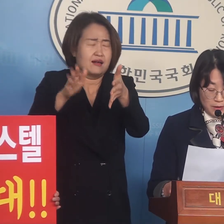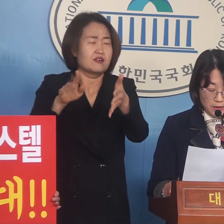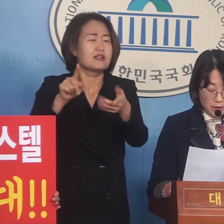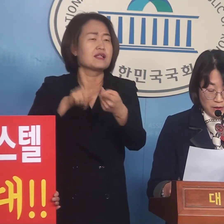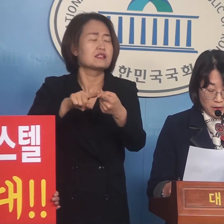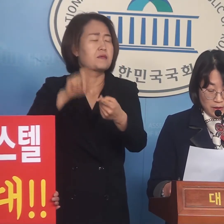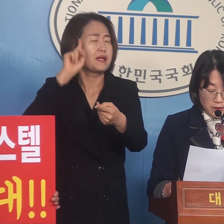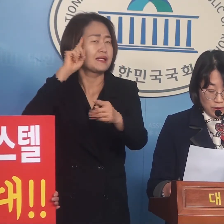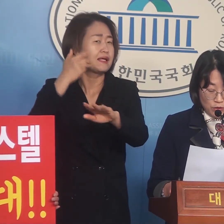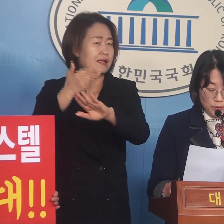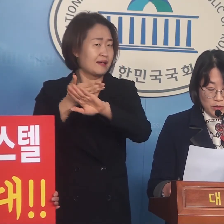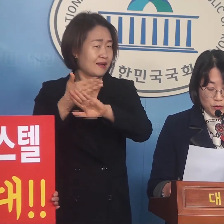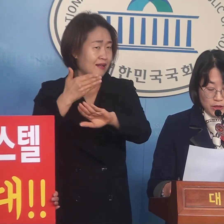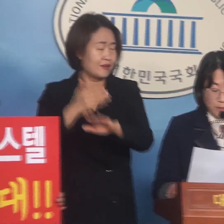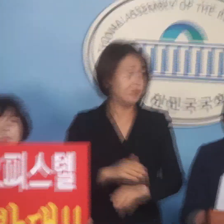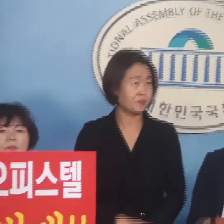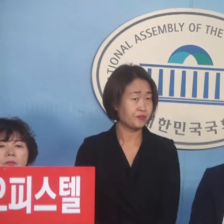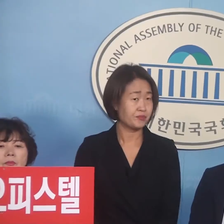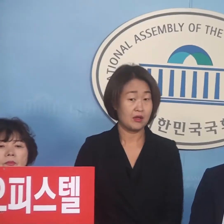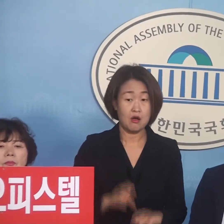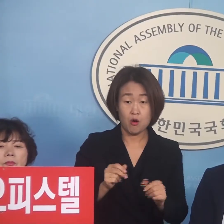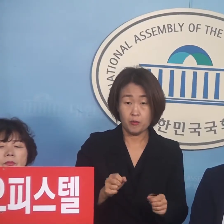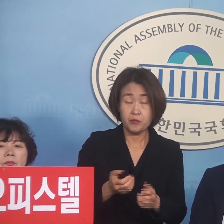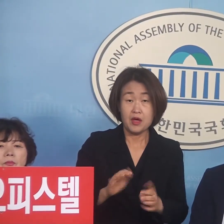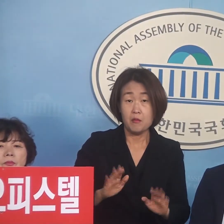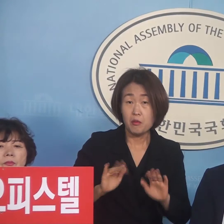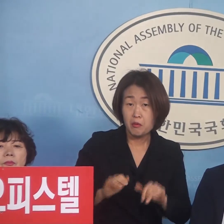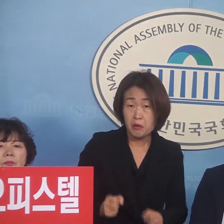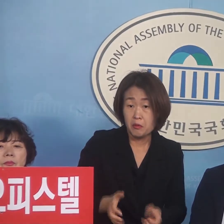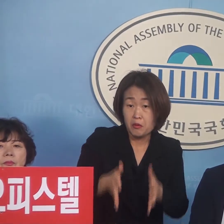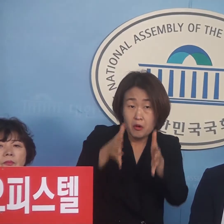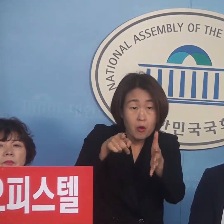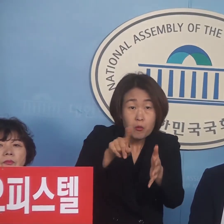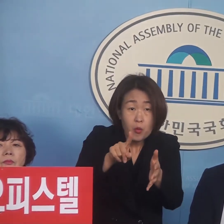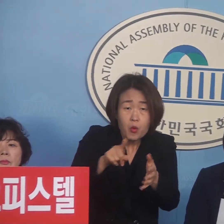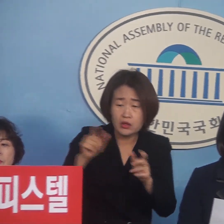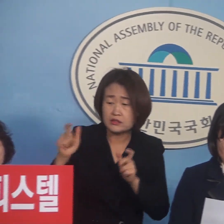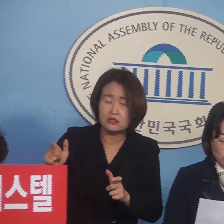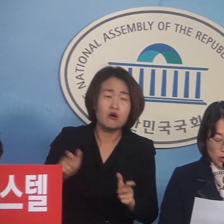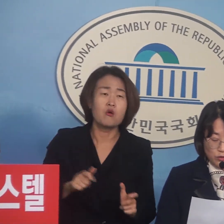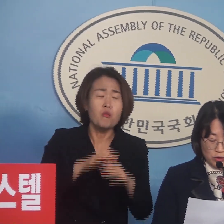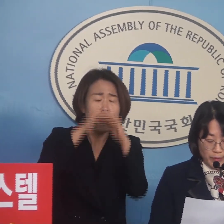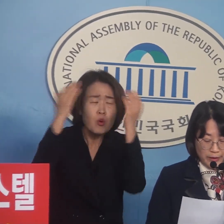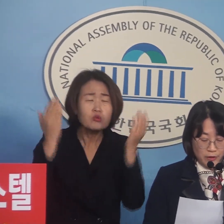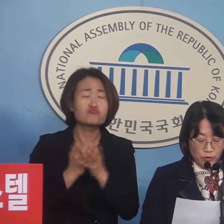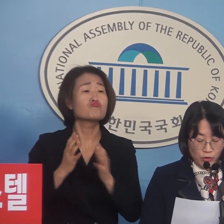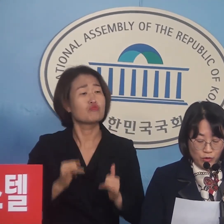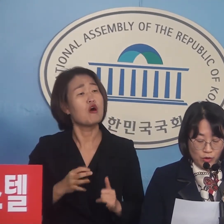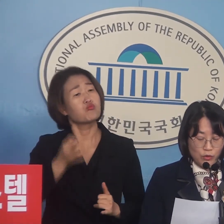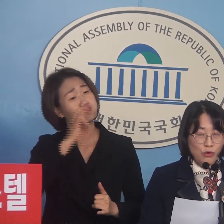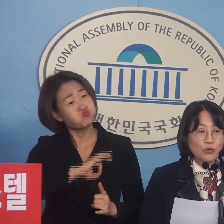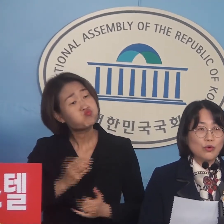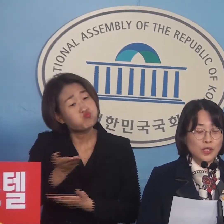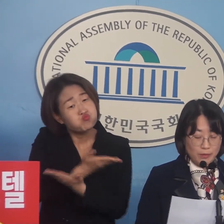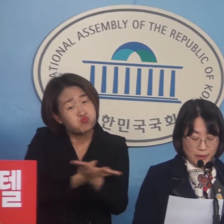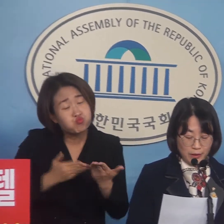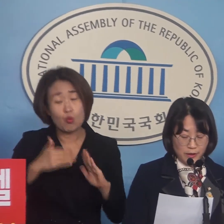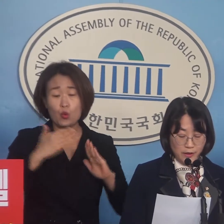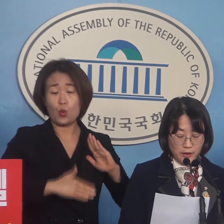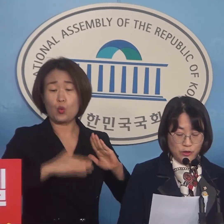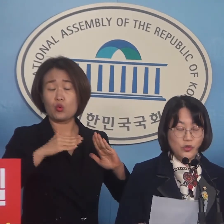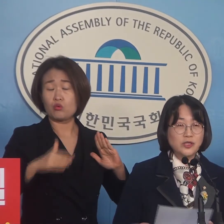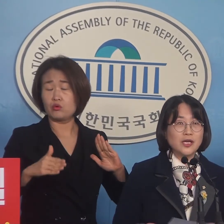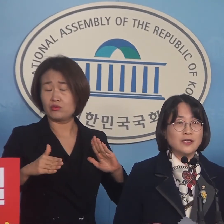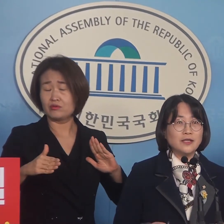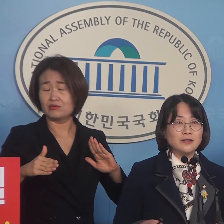있습니다. 터미널 부지 개발에 대한 주민들의 요구는 지역 주민들 모두가 혜택을 누릴 수 있는 방향으로